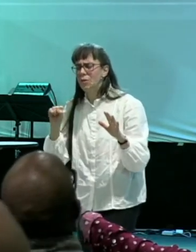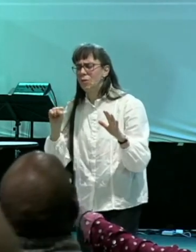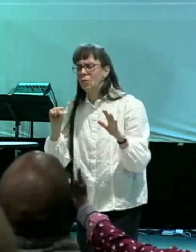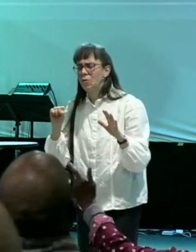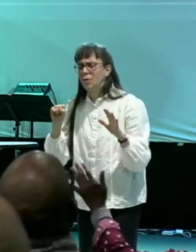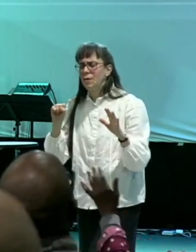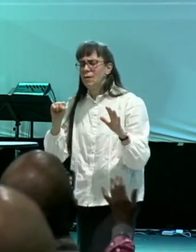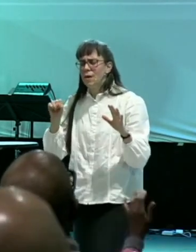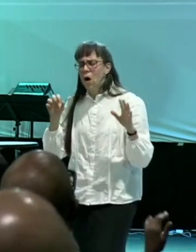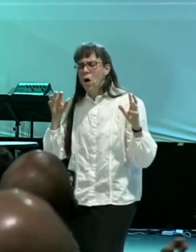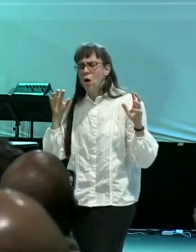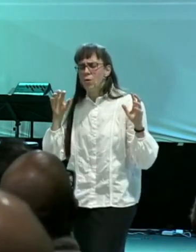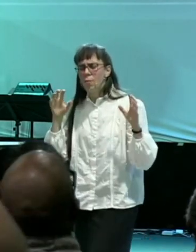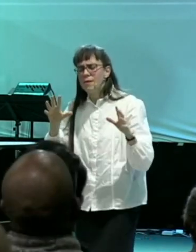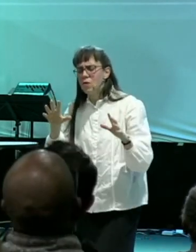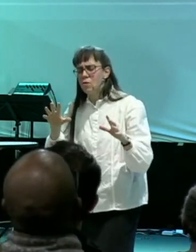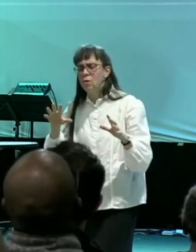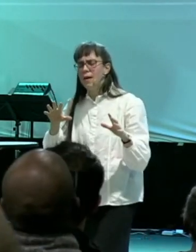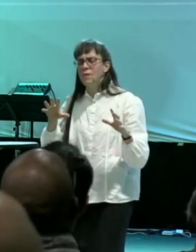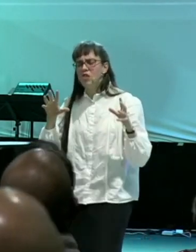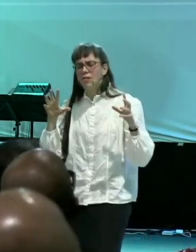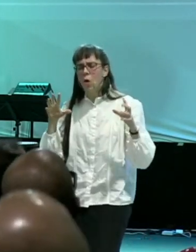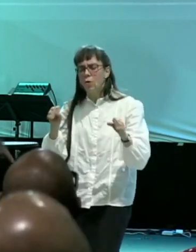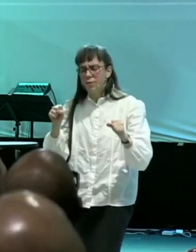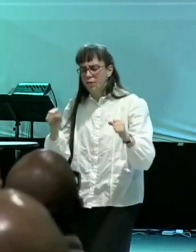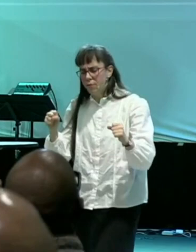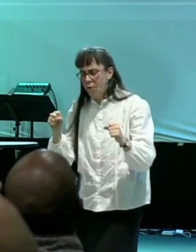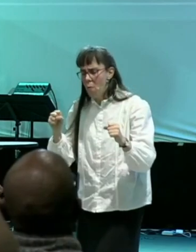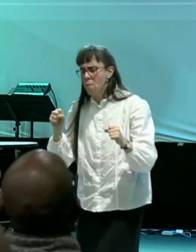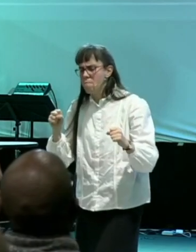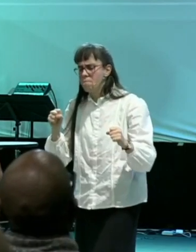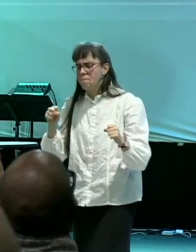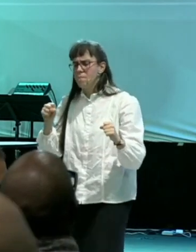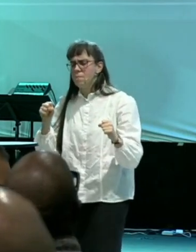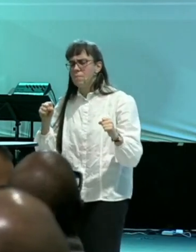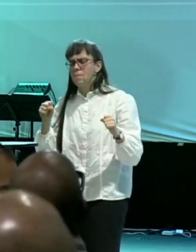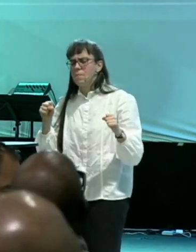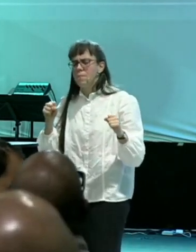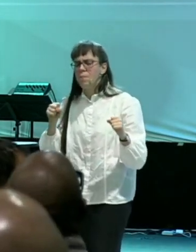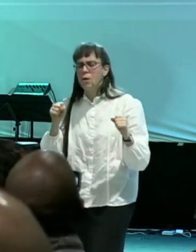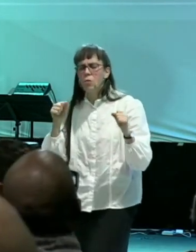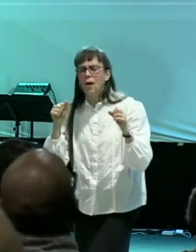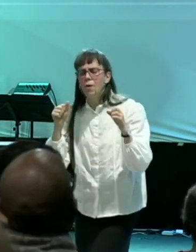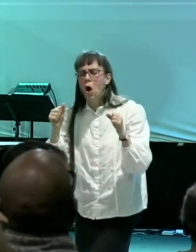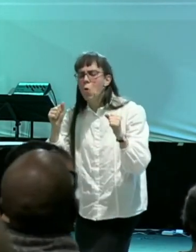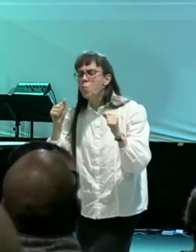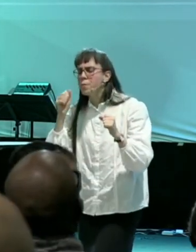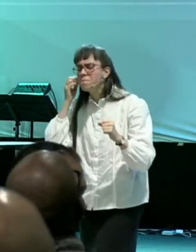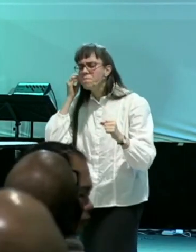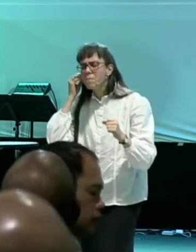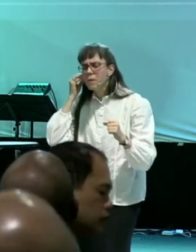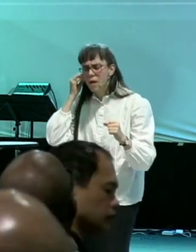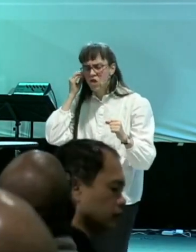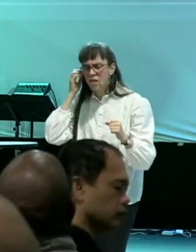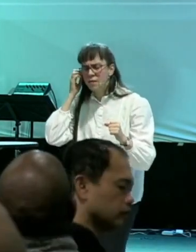Tiens ferme, le message que Dieu m'a donné. Tiens ferme. The message the Lord gave us, just hold firm. Car tu as une espérance. Because you have a hope.